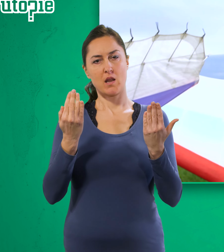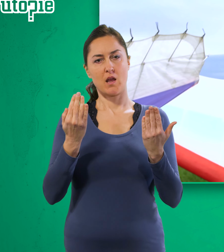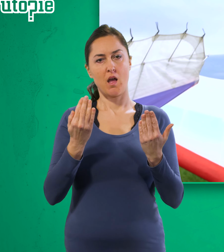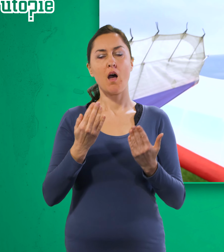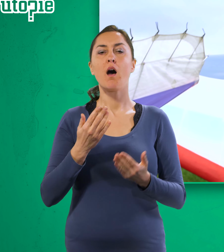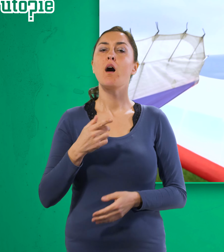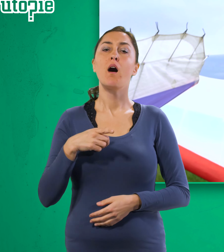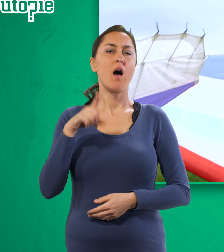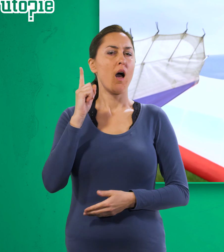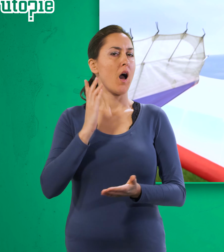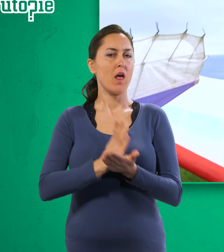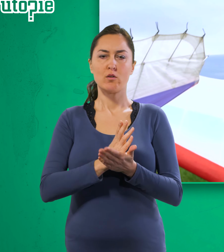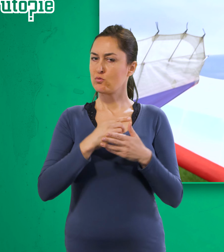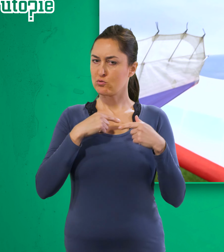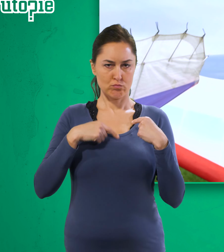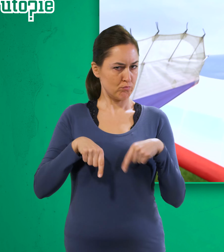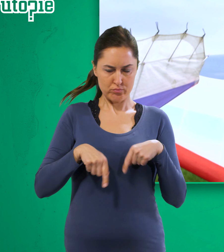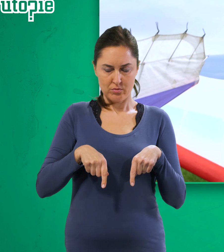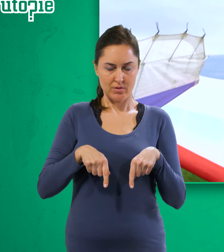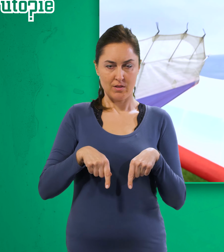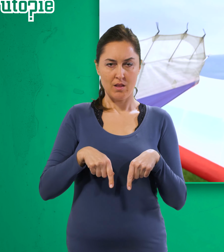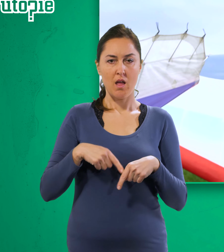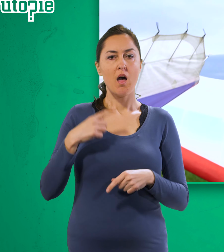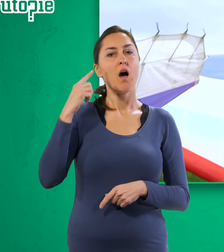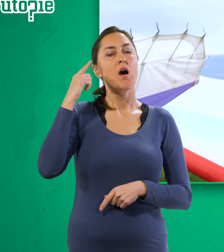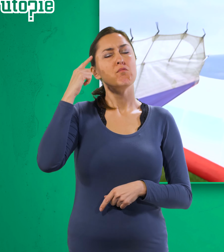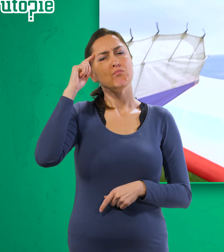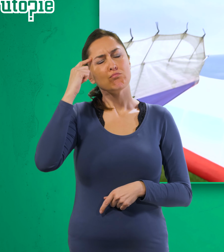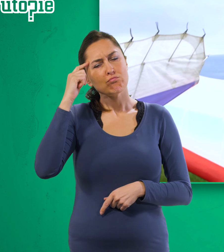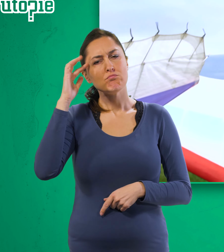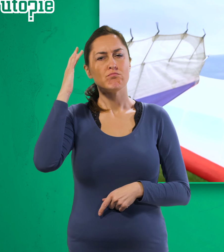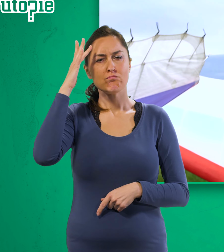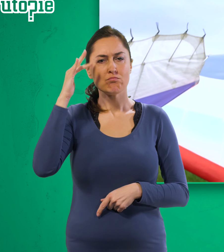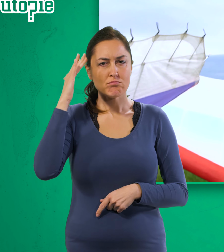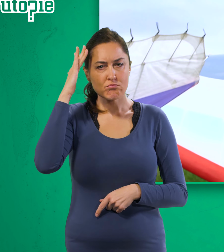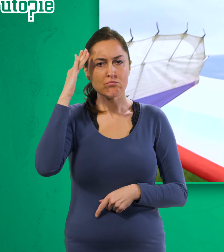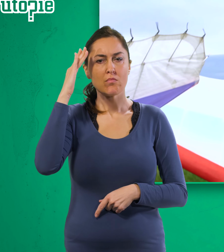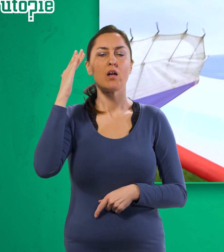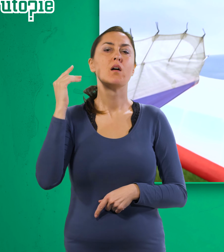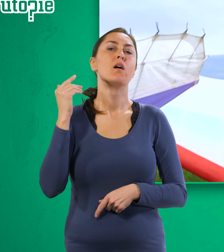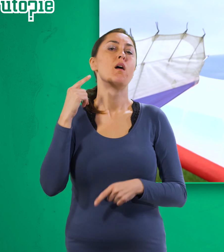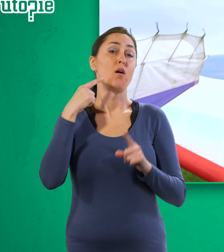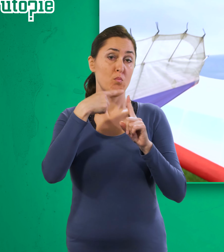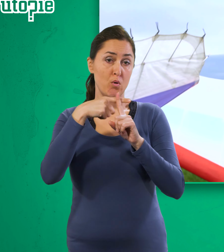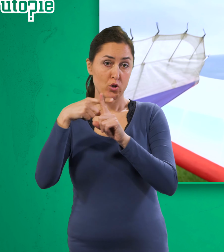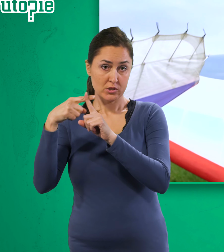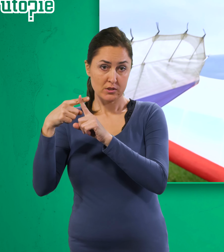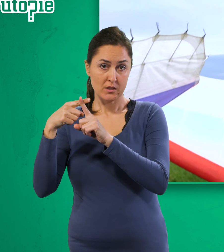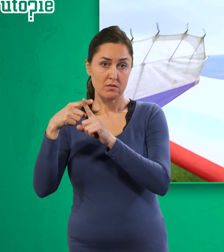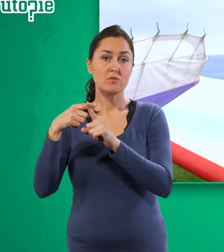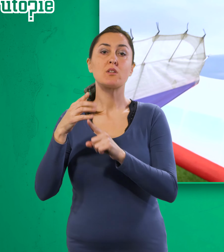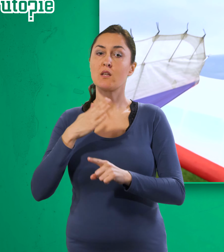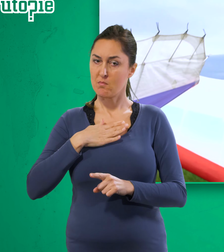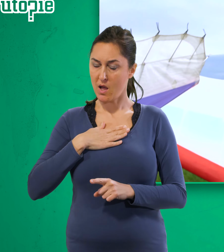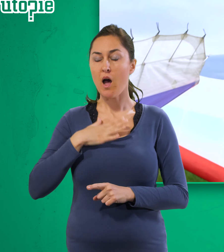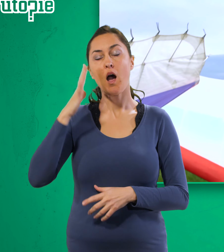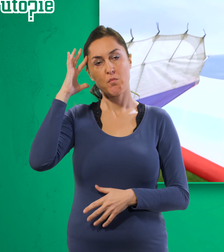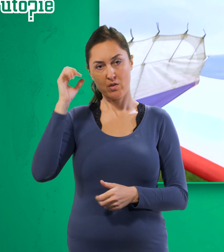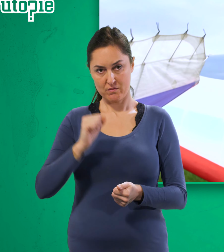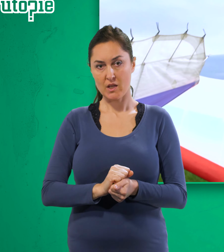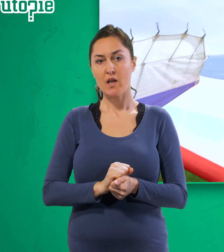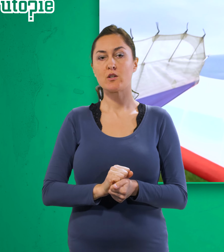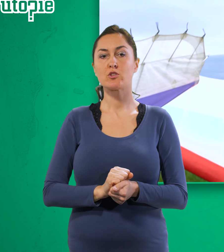přijde. Takže, ale v to nevěřím, že jo, nevěřím v nehodu, já věřím, že jako přijde pozdě, věřím v dobrý, věří se takhle v dobrý věci, pozitivní, málo